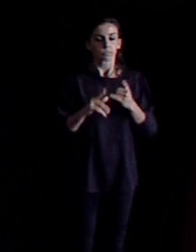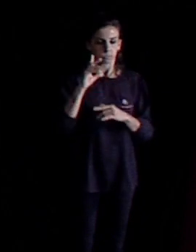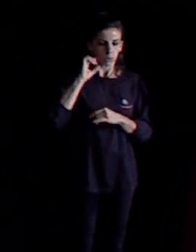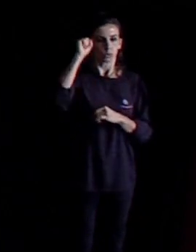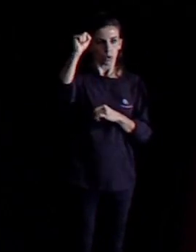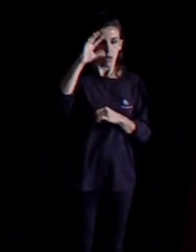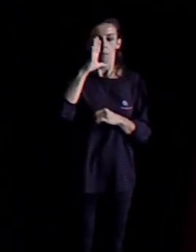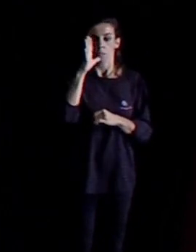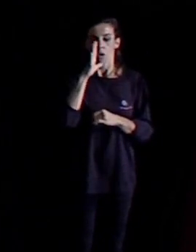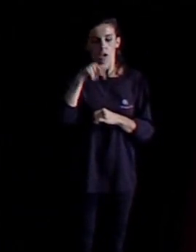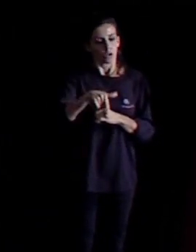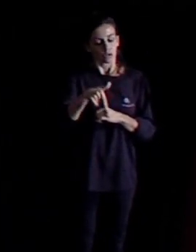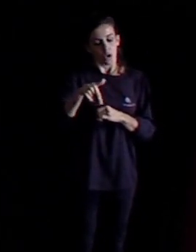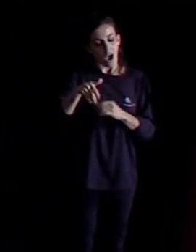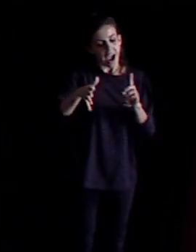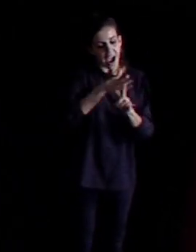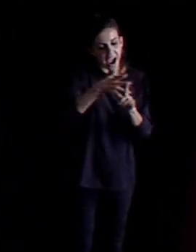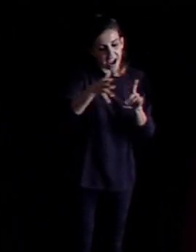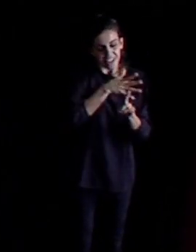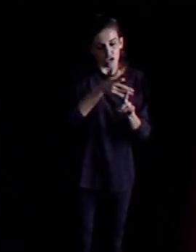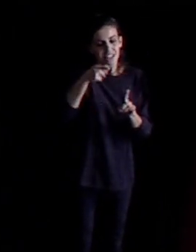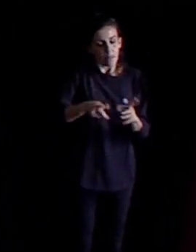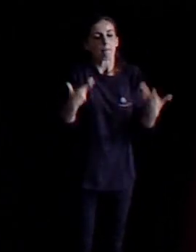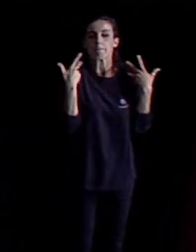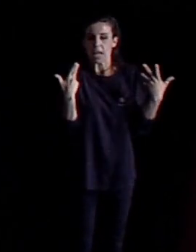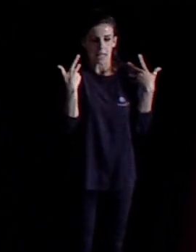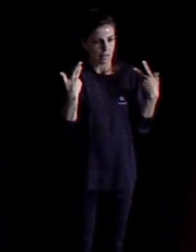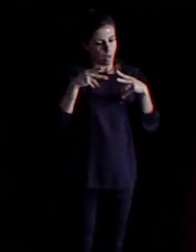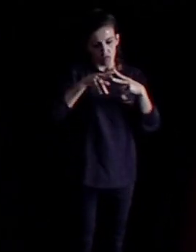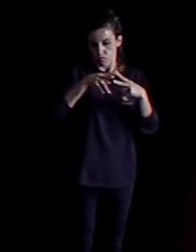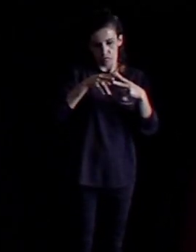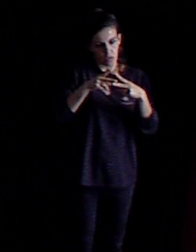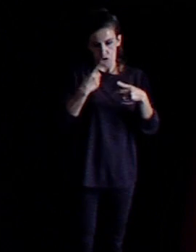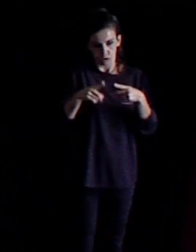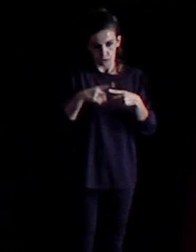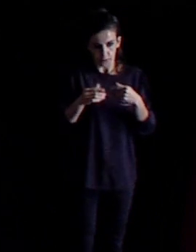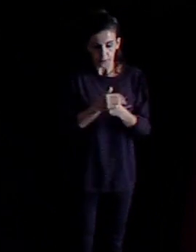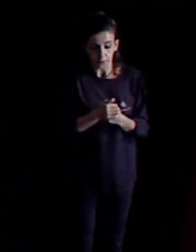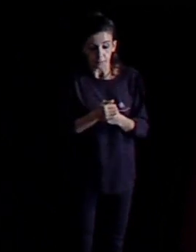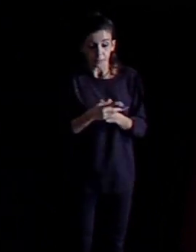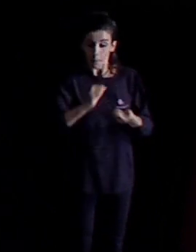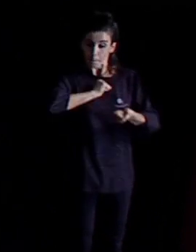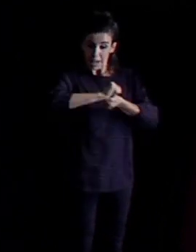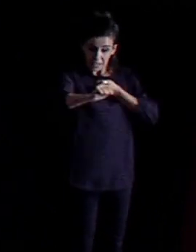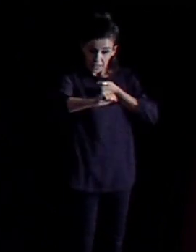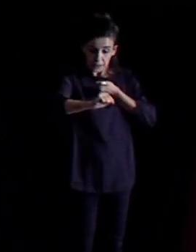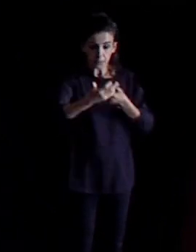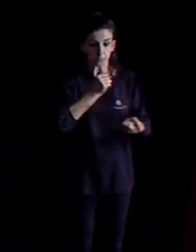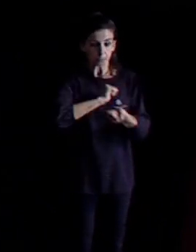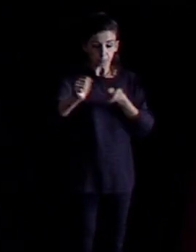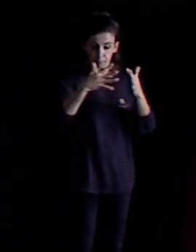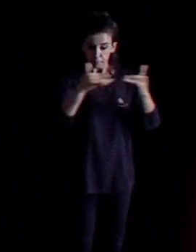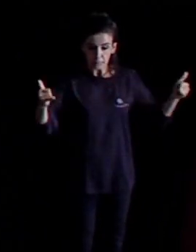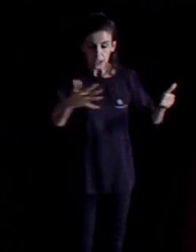tanto agresores como víctimas claramente. Los vengativos, pues lo que buscan es